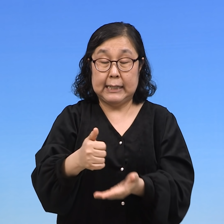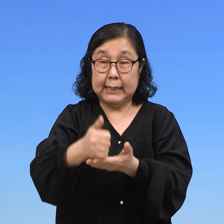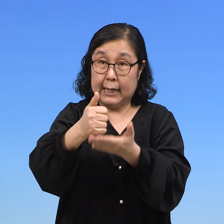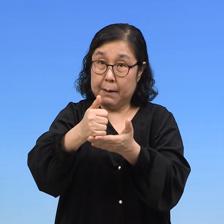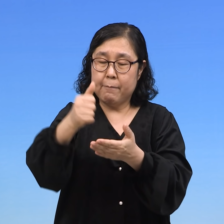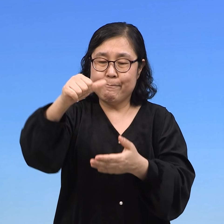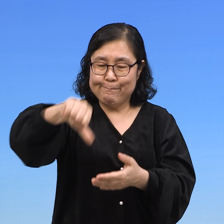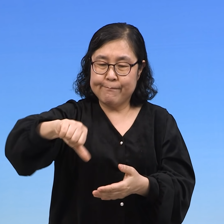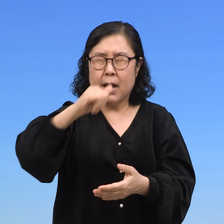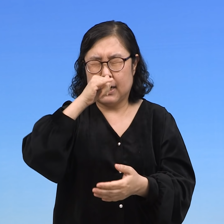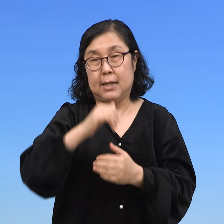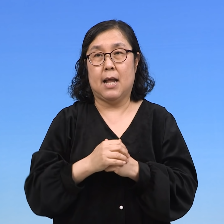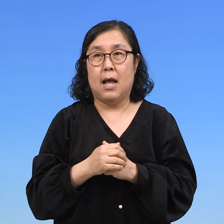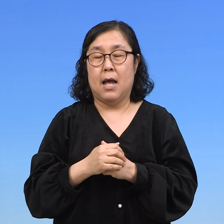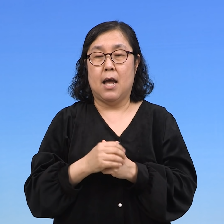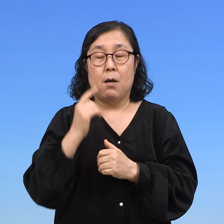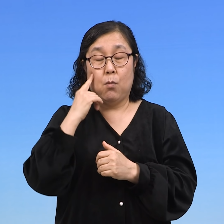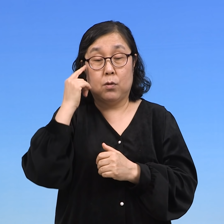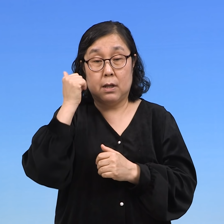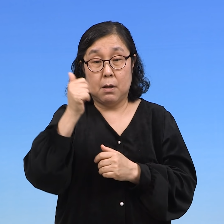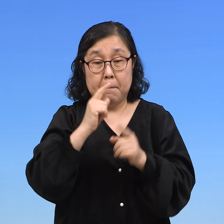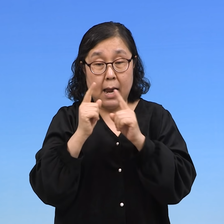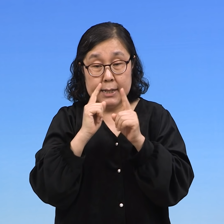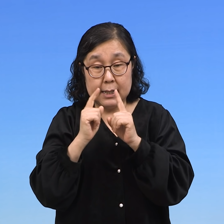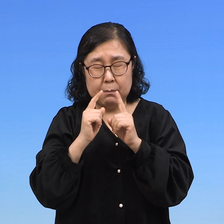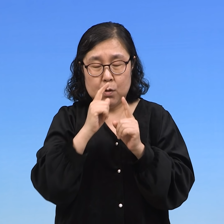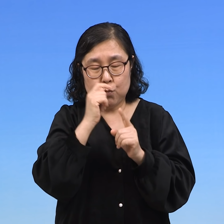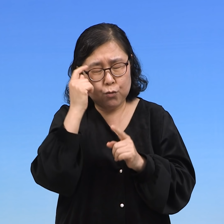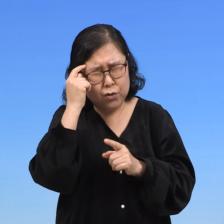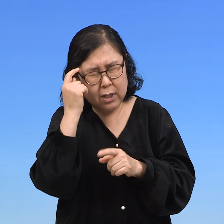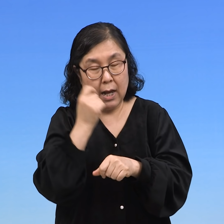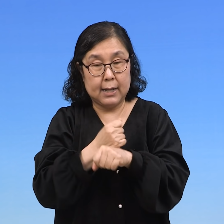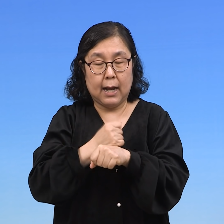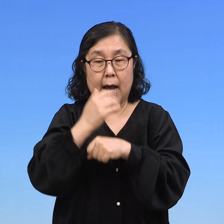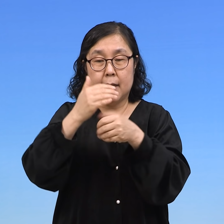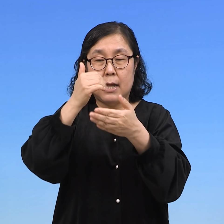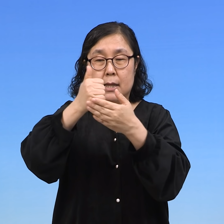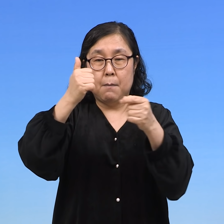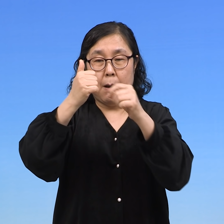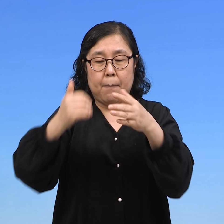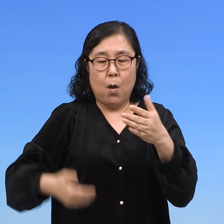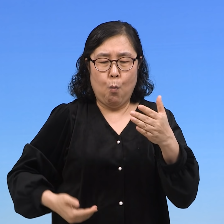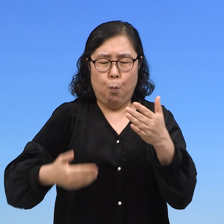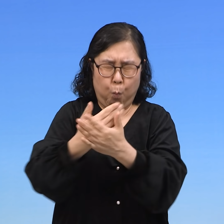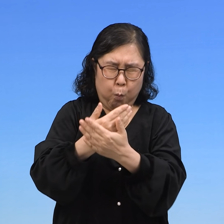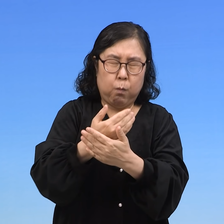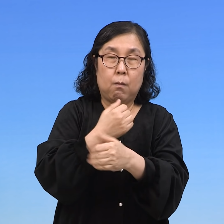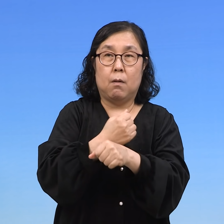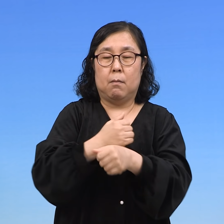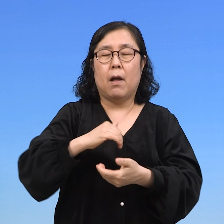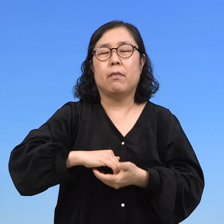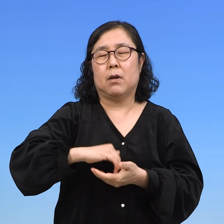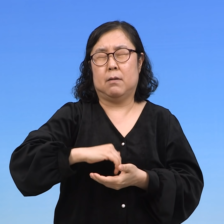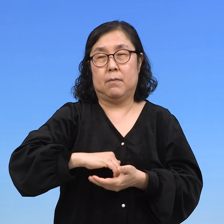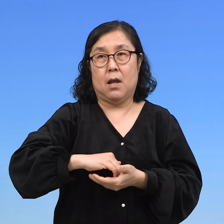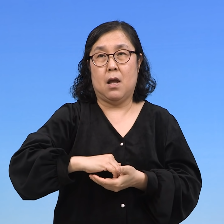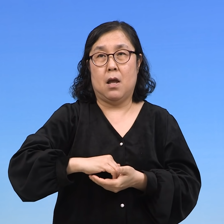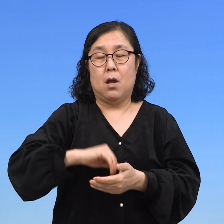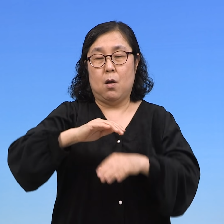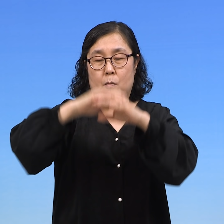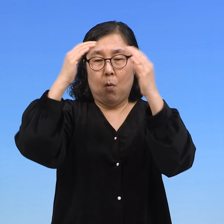화가 있도다 이 목사님이 말씀을 묵상하다가 너무나 자기가 하나님 앞에 회개하고 반성했다는 겁니다 자기는